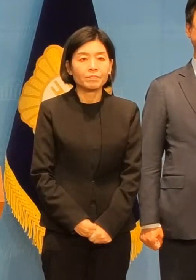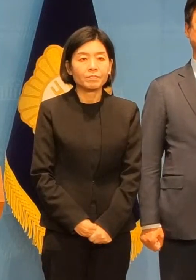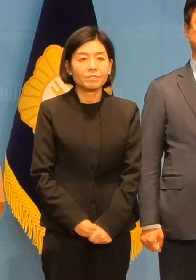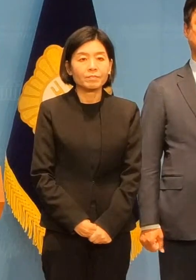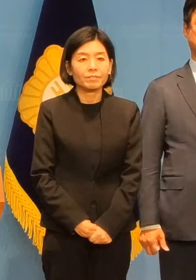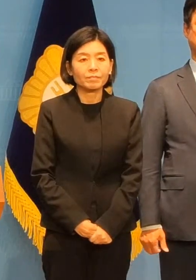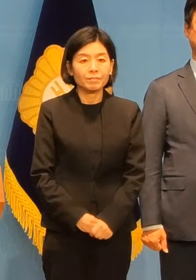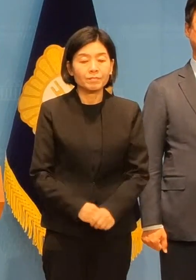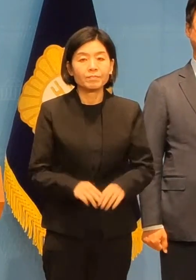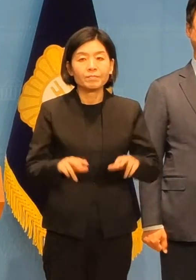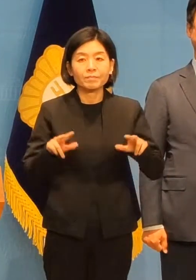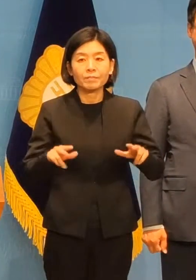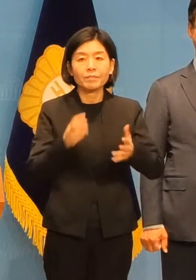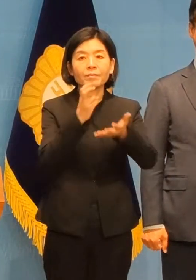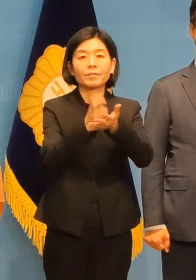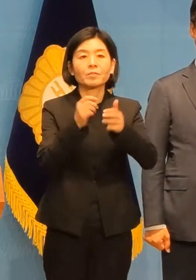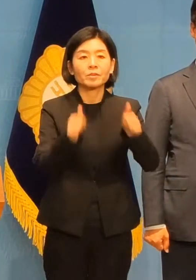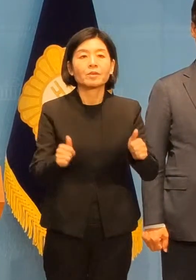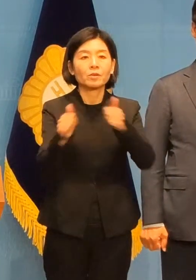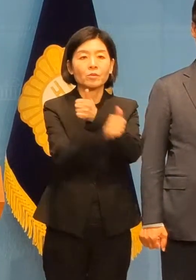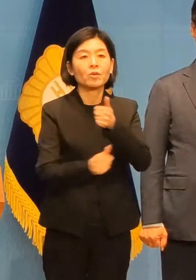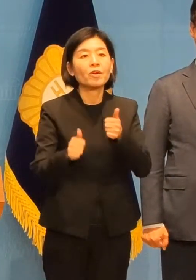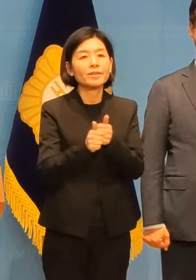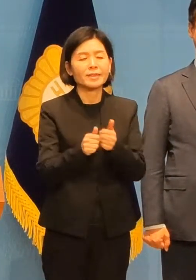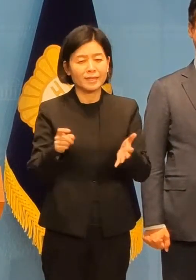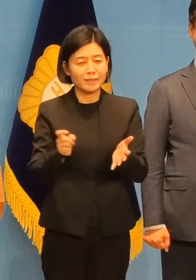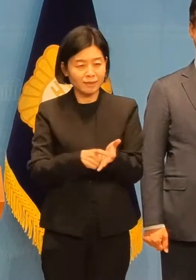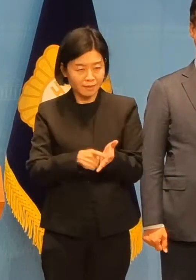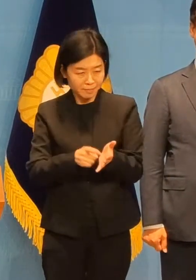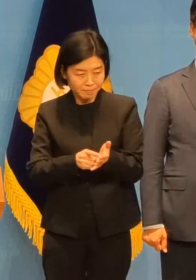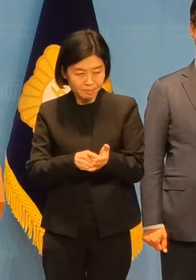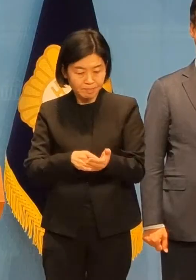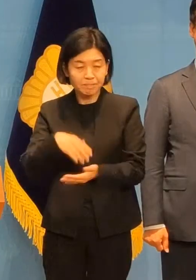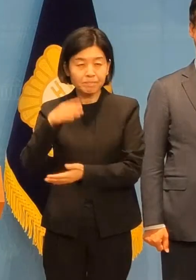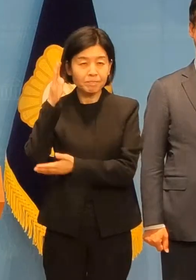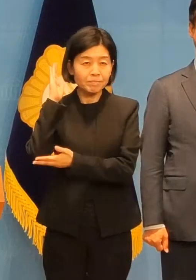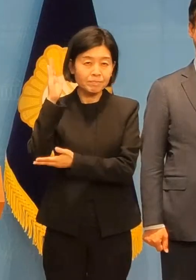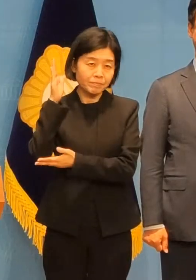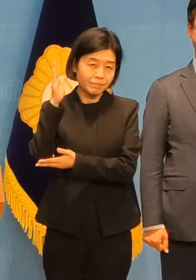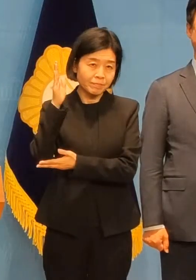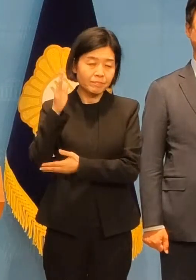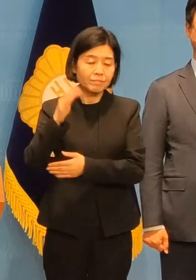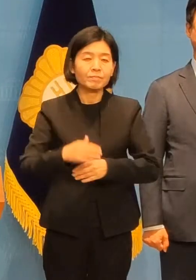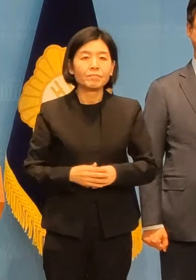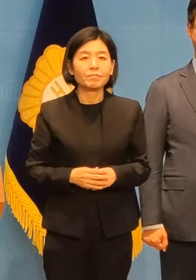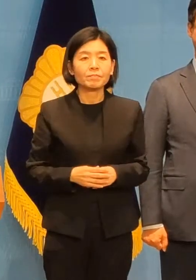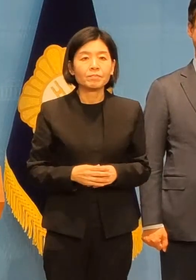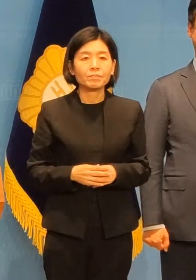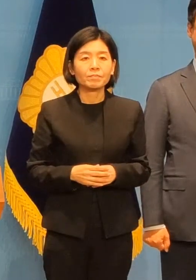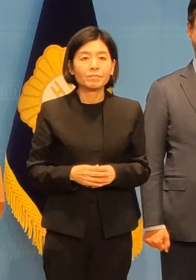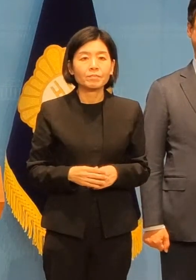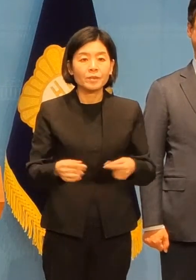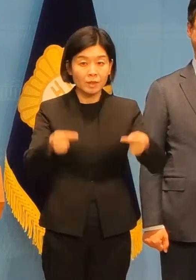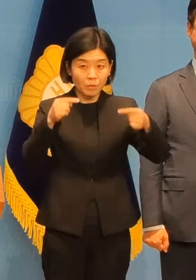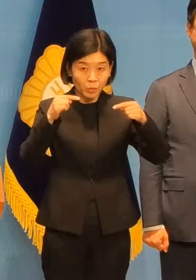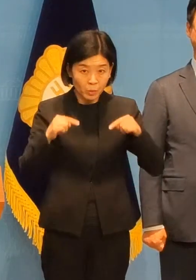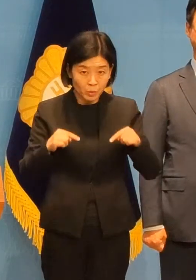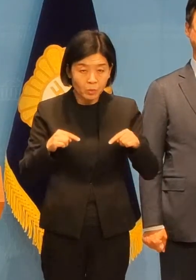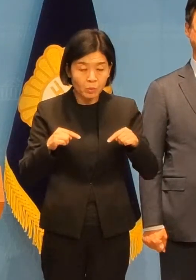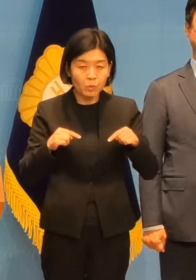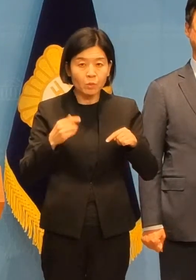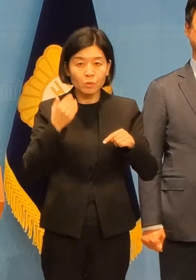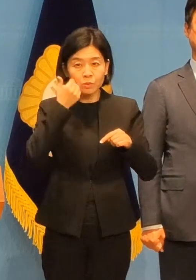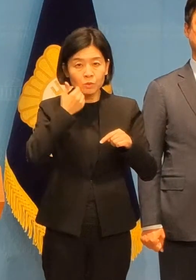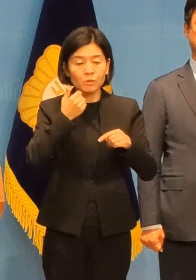네, 지금부터 법사위 위원들의 긴급 기자회견을 하도록 하겠습니다. 먼저 참석하신 위원님